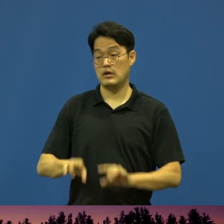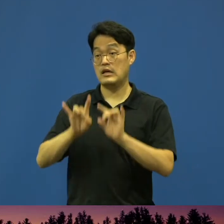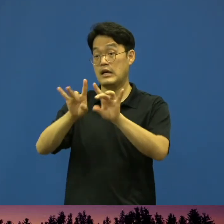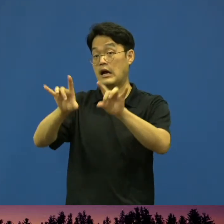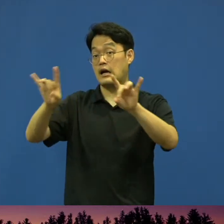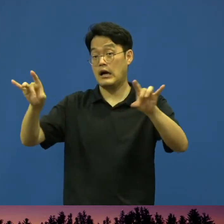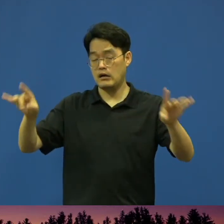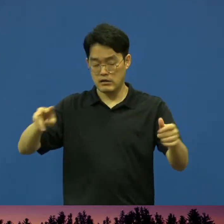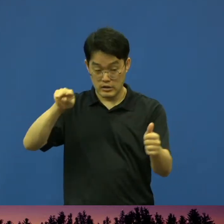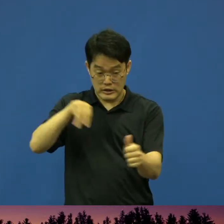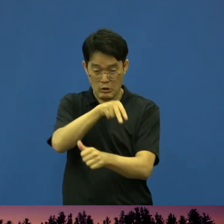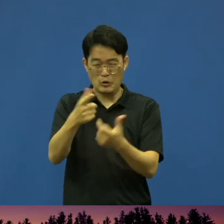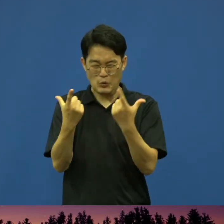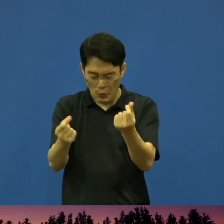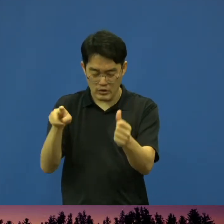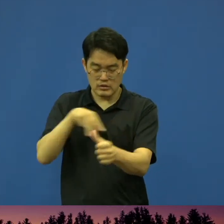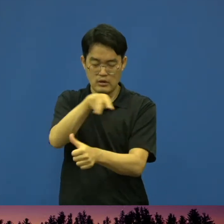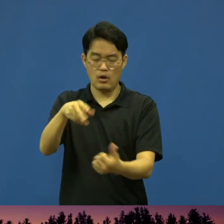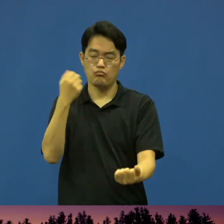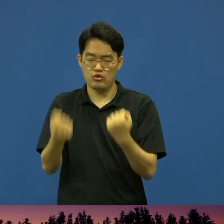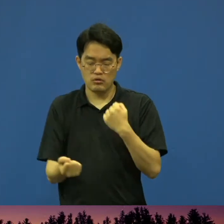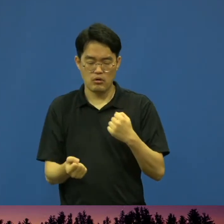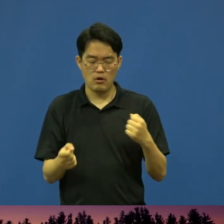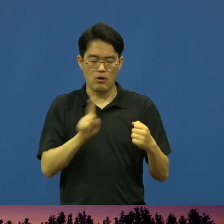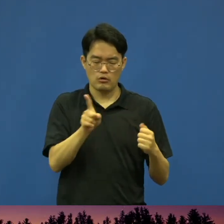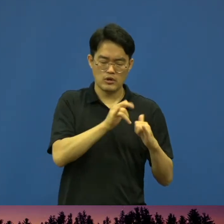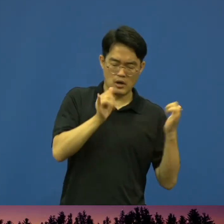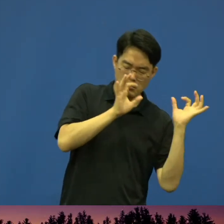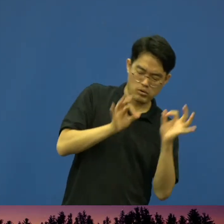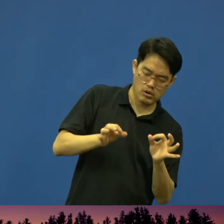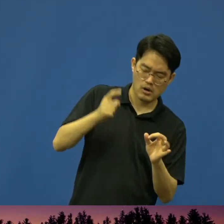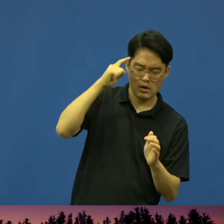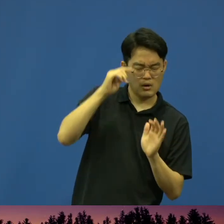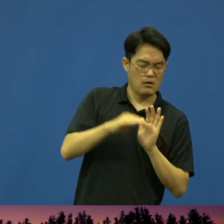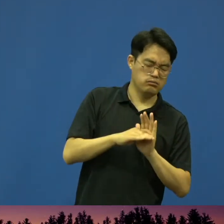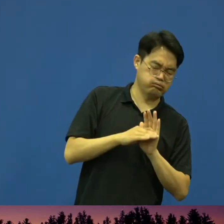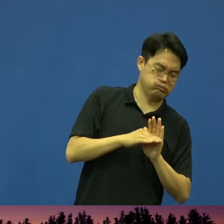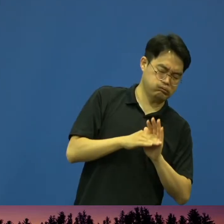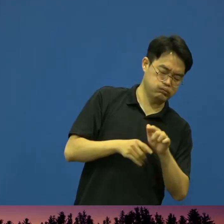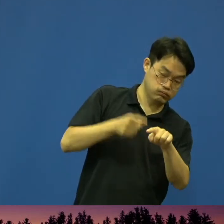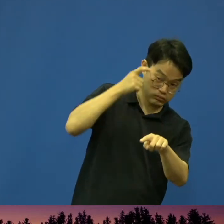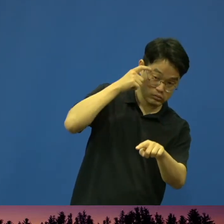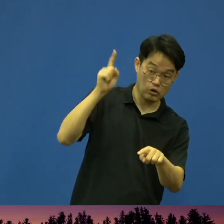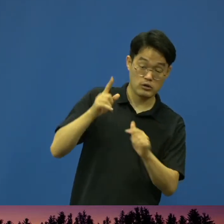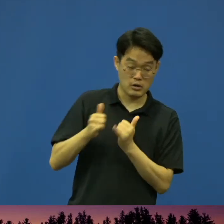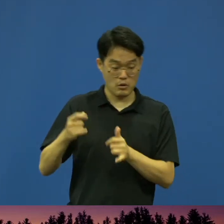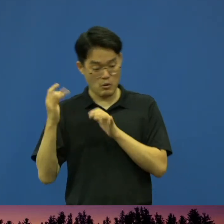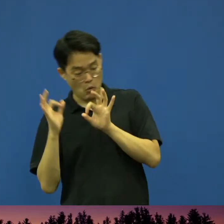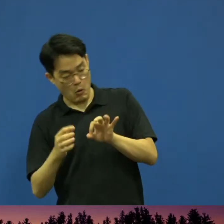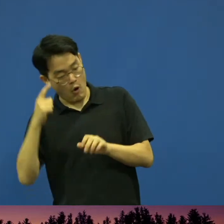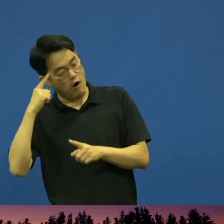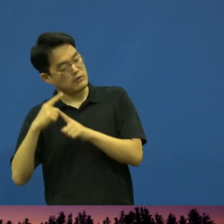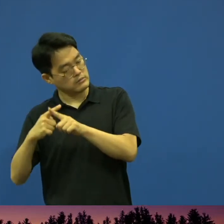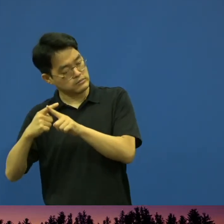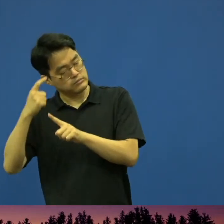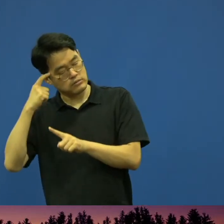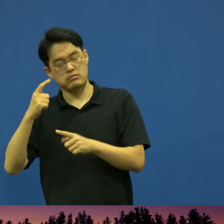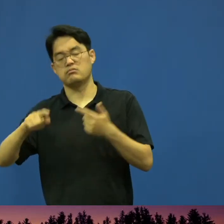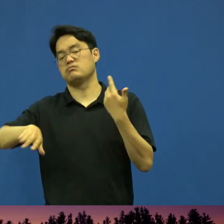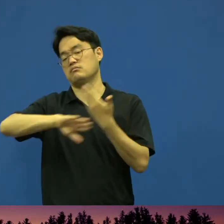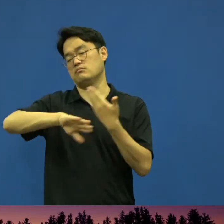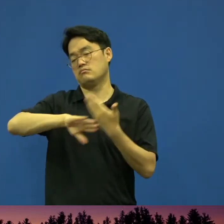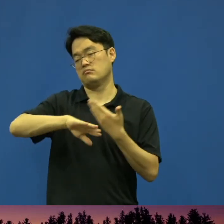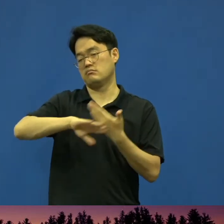거죠. 여기에 있는 모든 사람들이 상황을 맞이하는 방식은 사람의 수만큼 다 다를